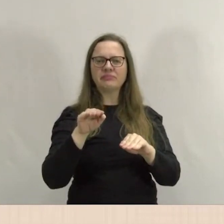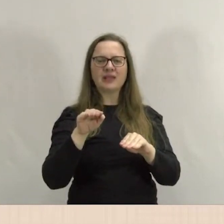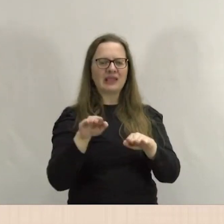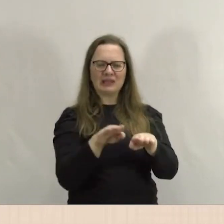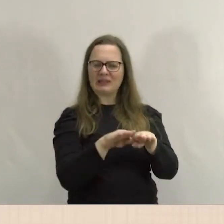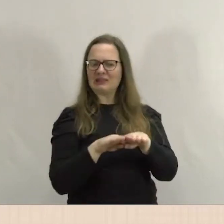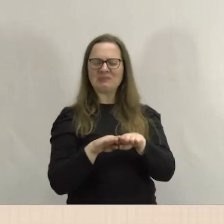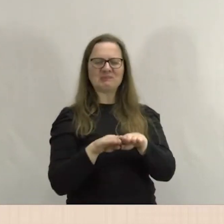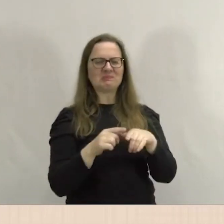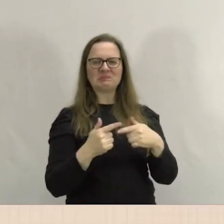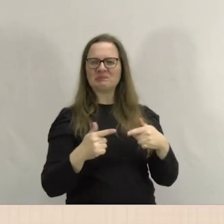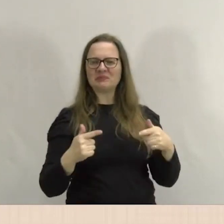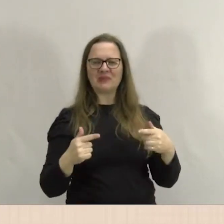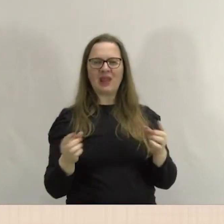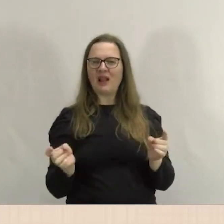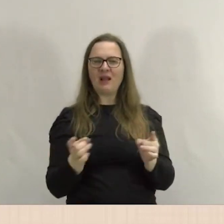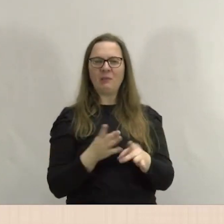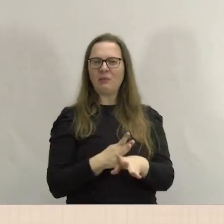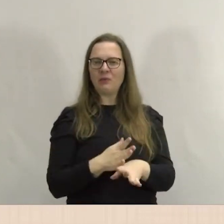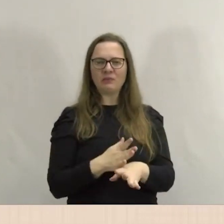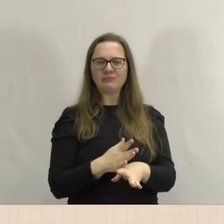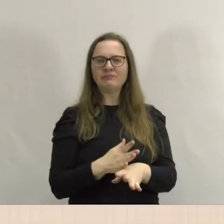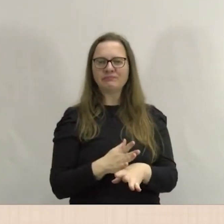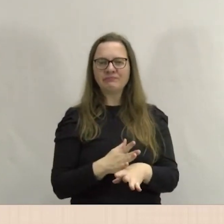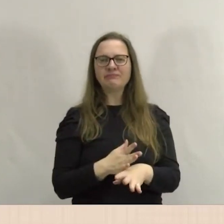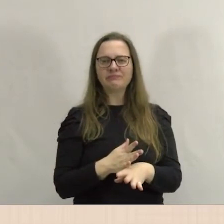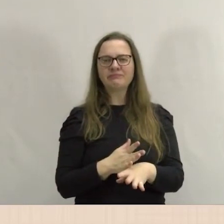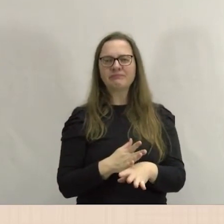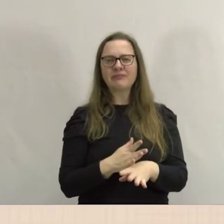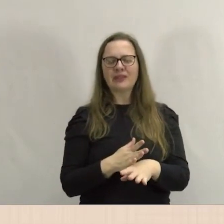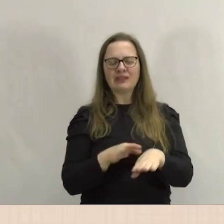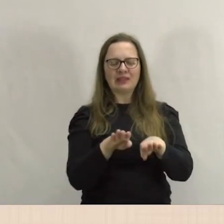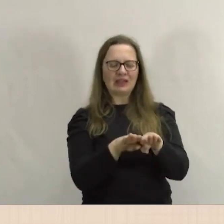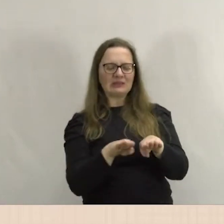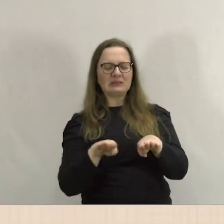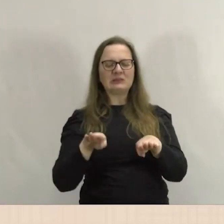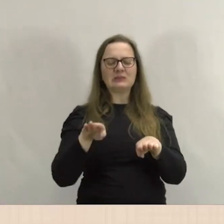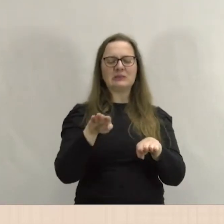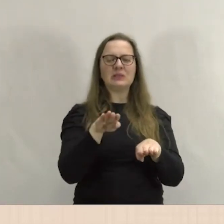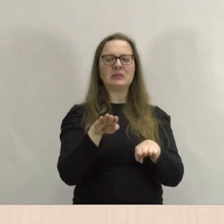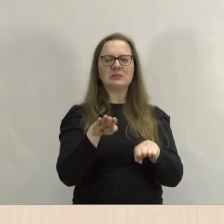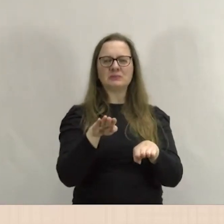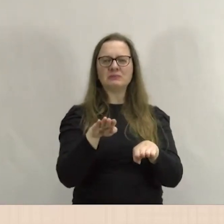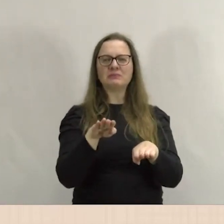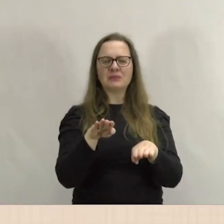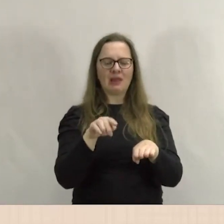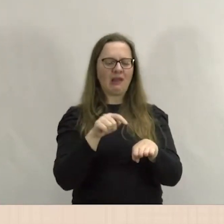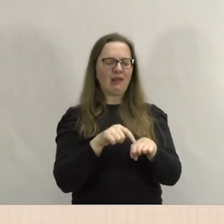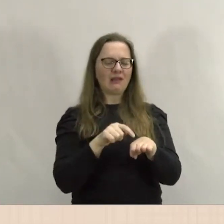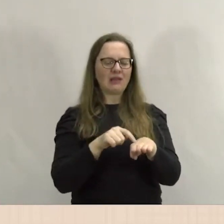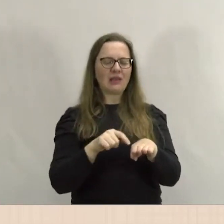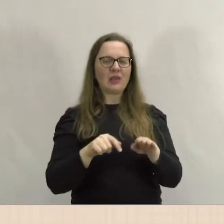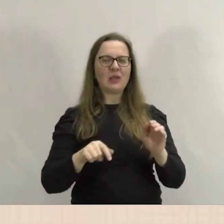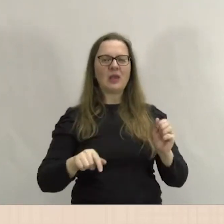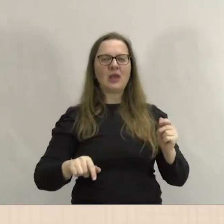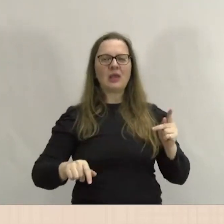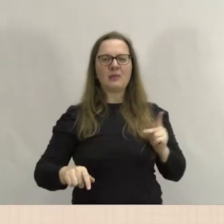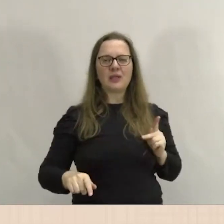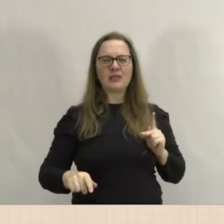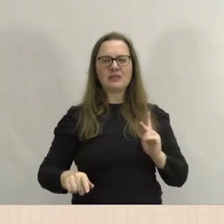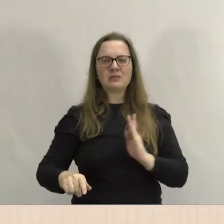mesma coisa. Os bispos não estão acima dos presbíteros. O bispo,